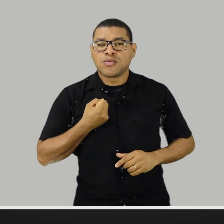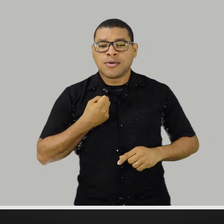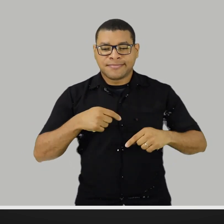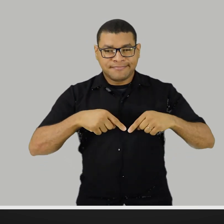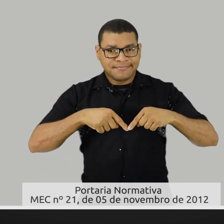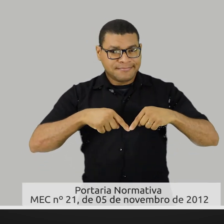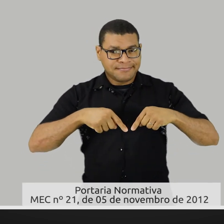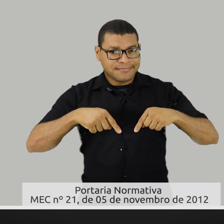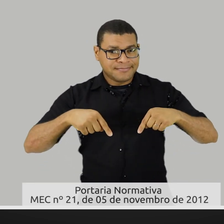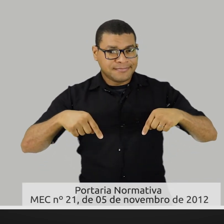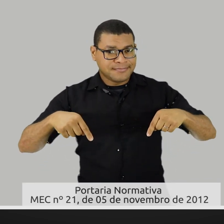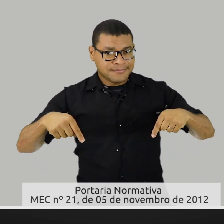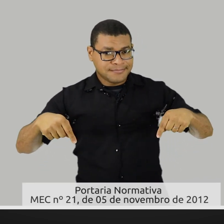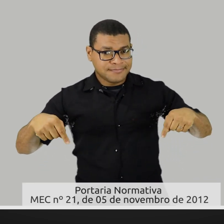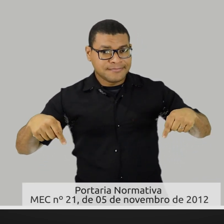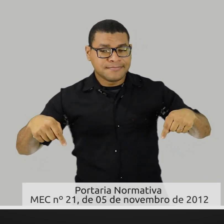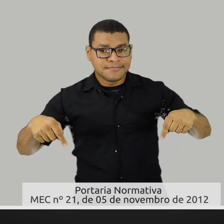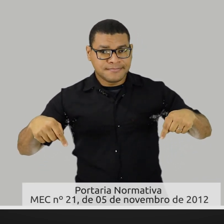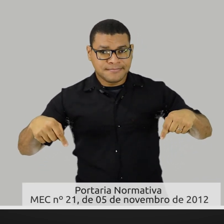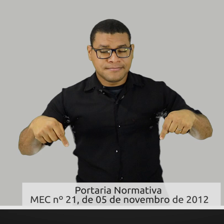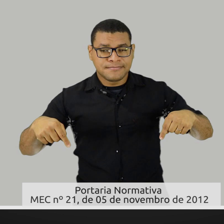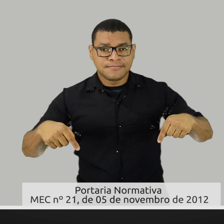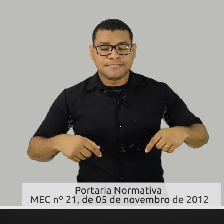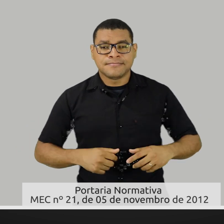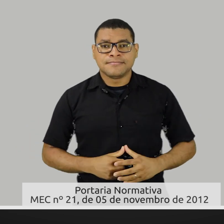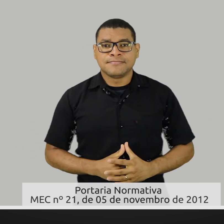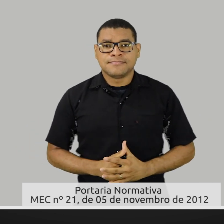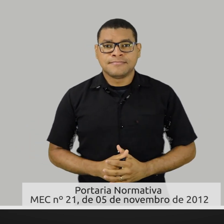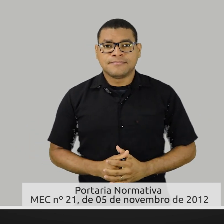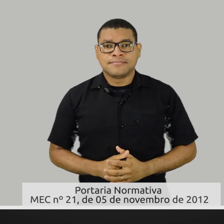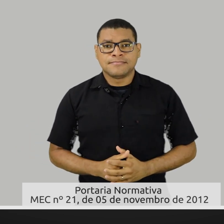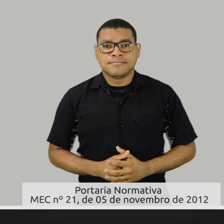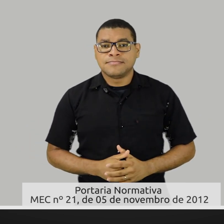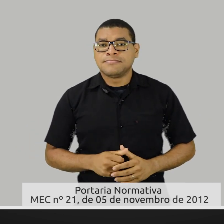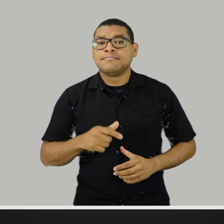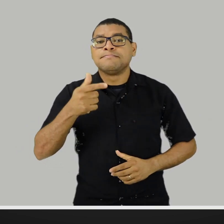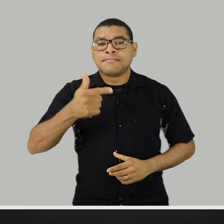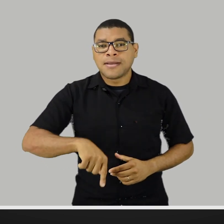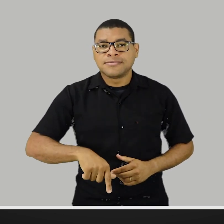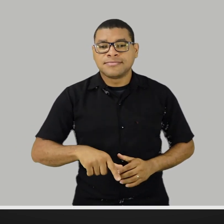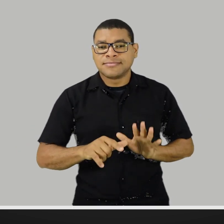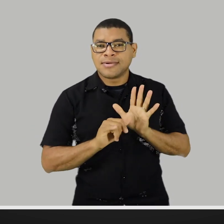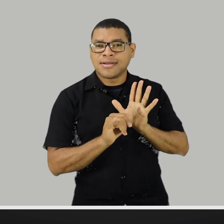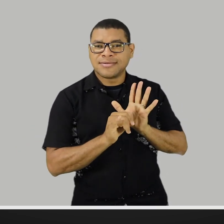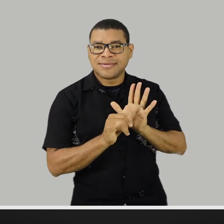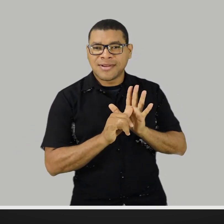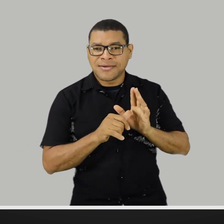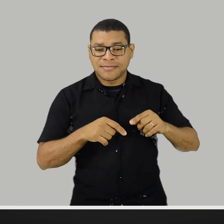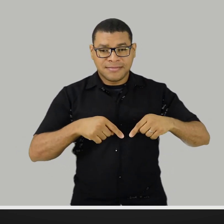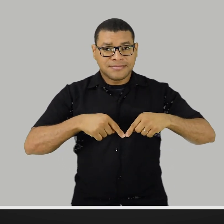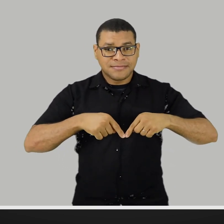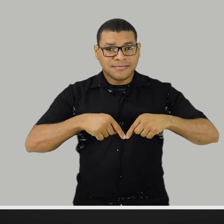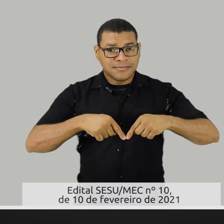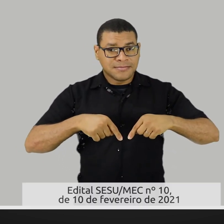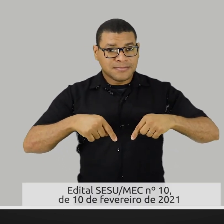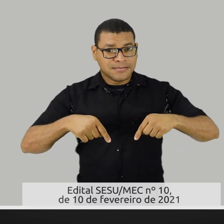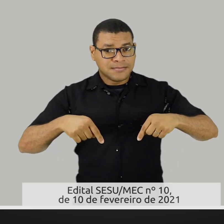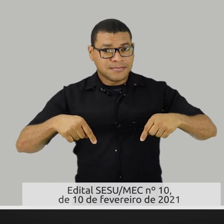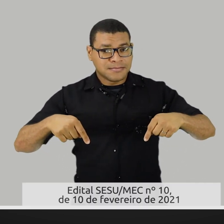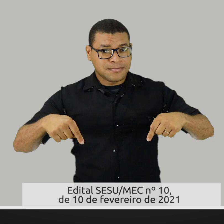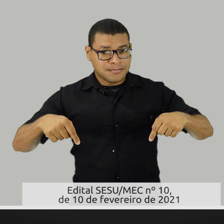MEC nº 21 de cinco de novembro de 2012 bem como no edital